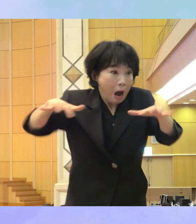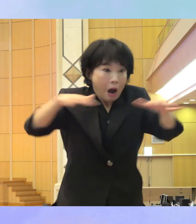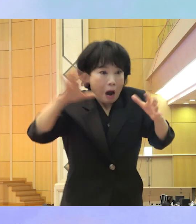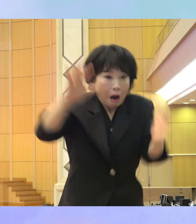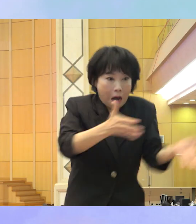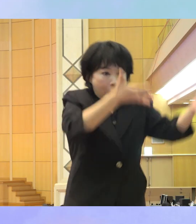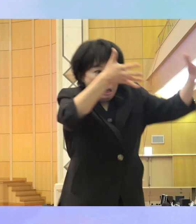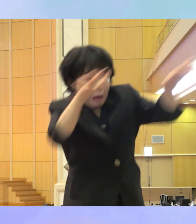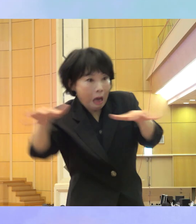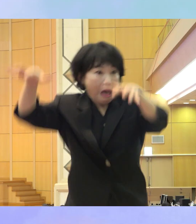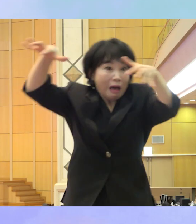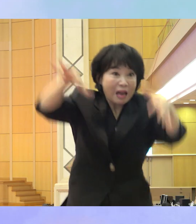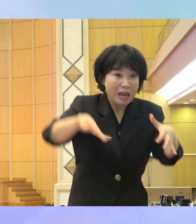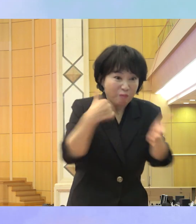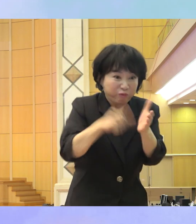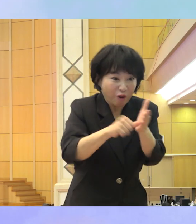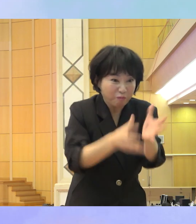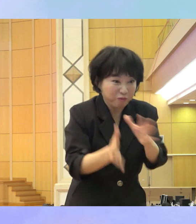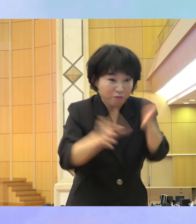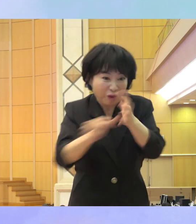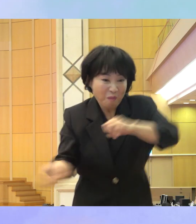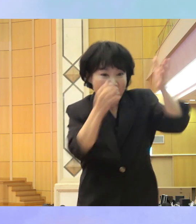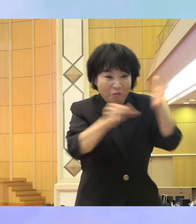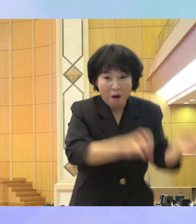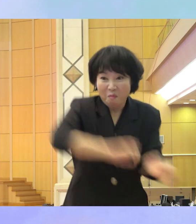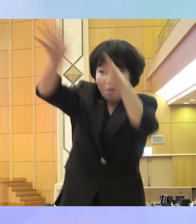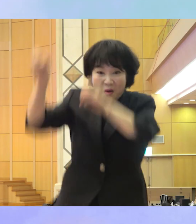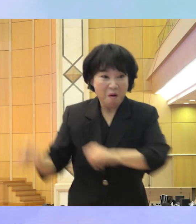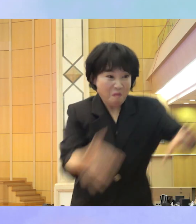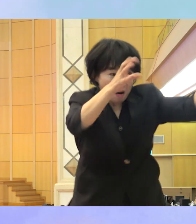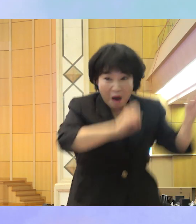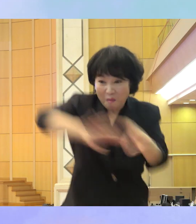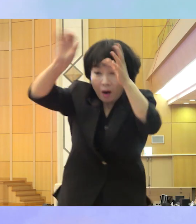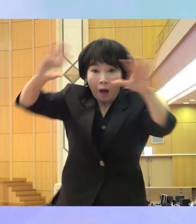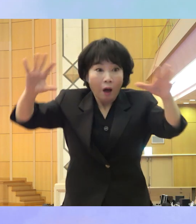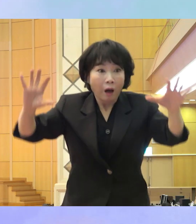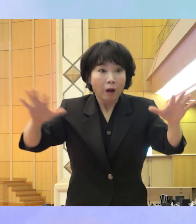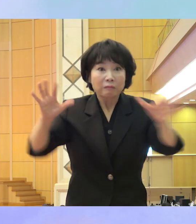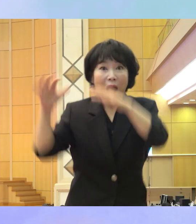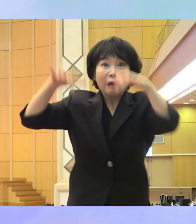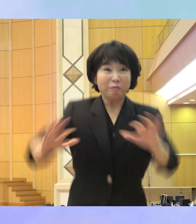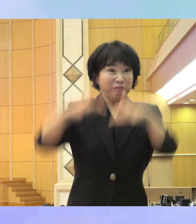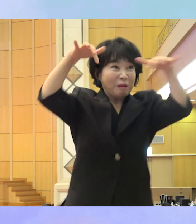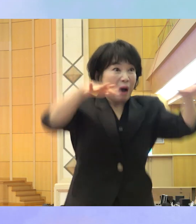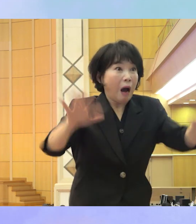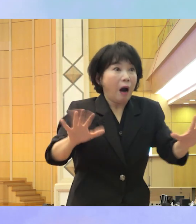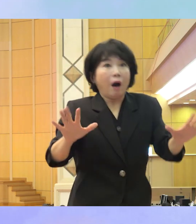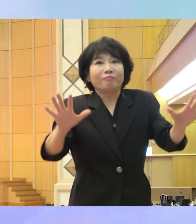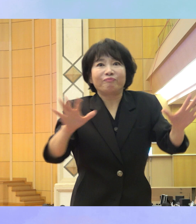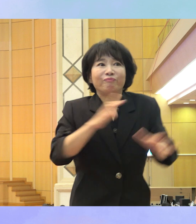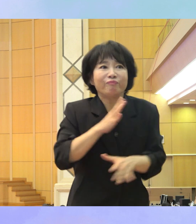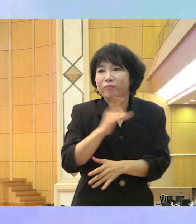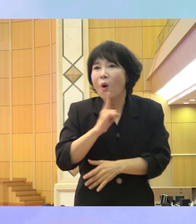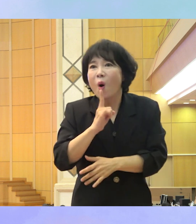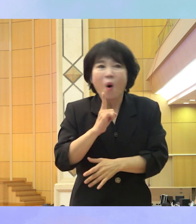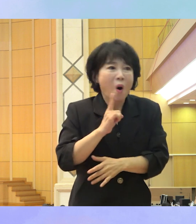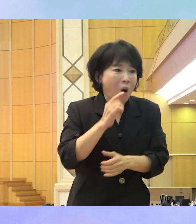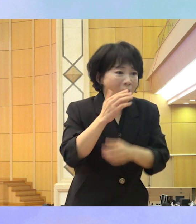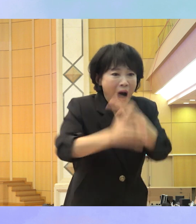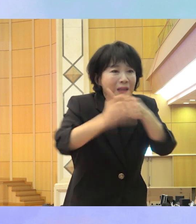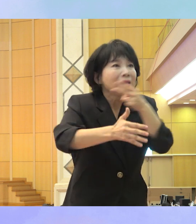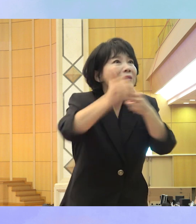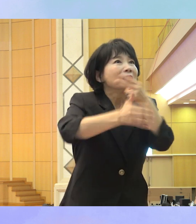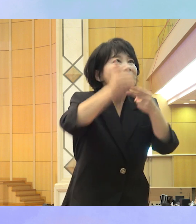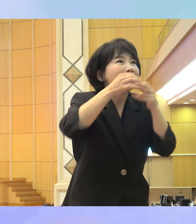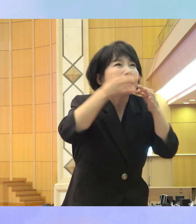다해도 죽을 것만 같으니까 자기들이 믿는 신을 찾았어요. 각자 자기가 믿는